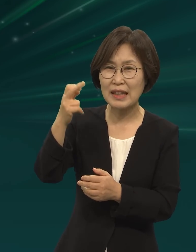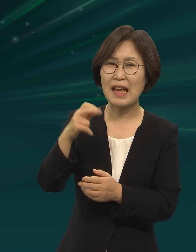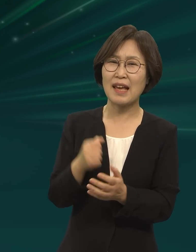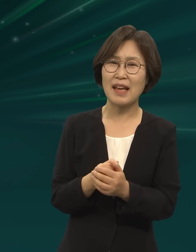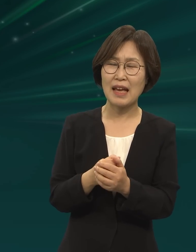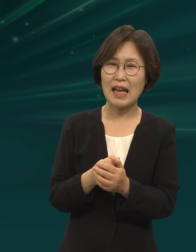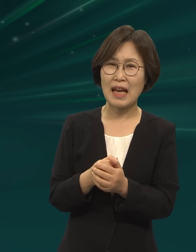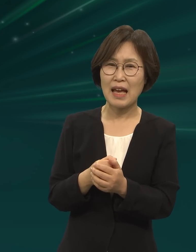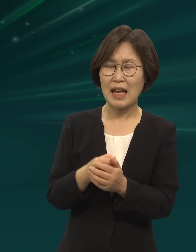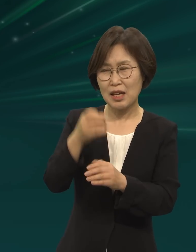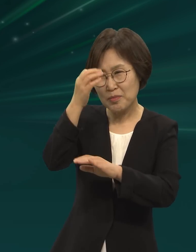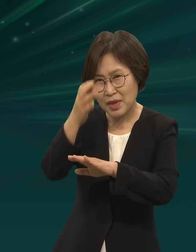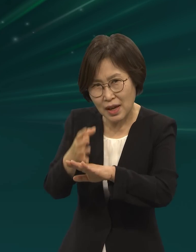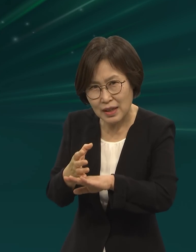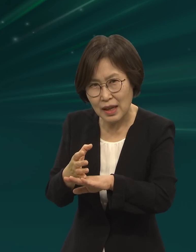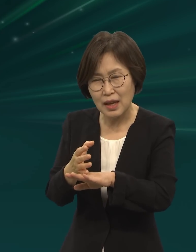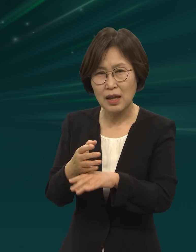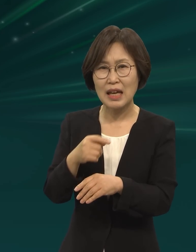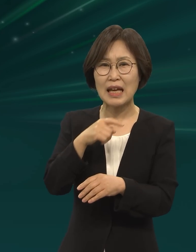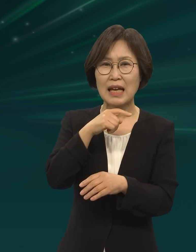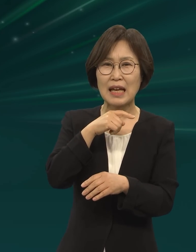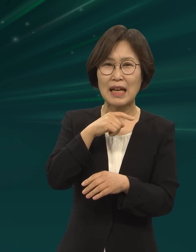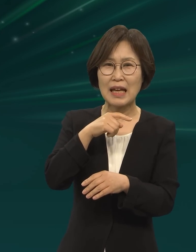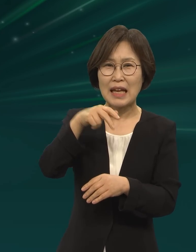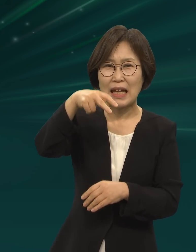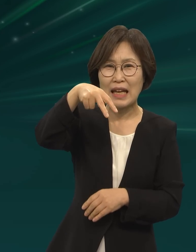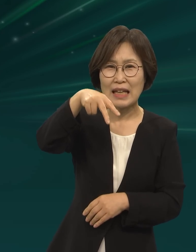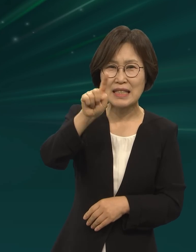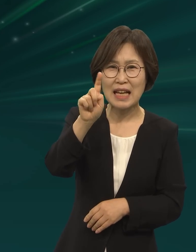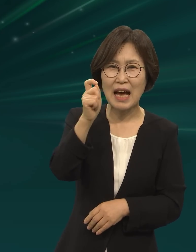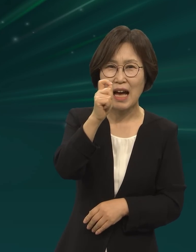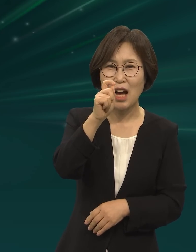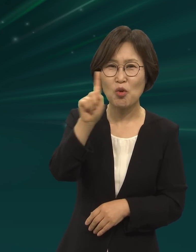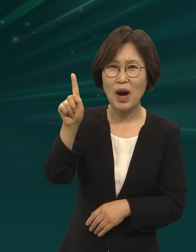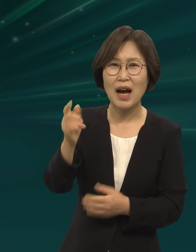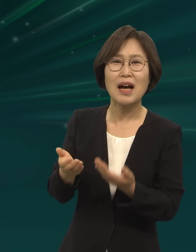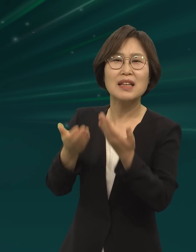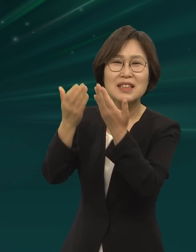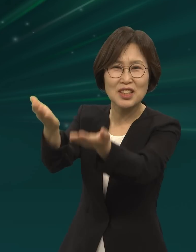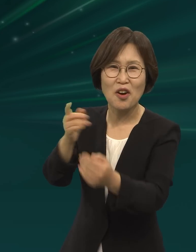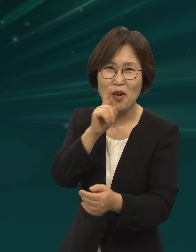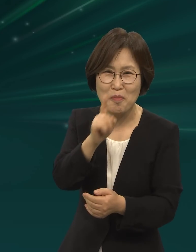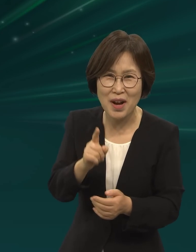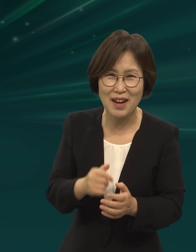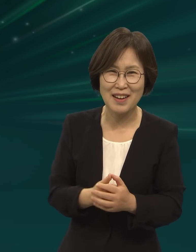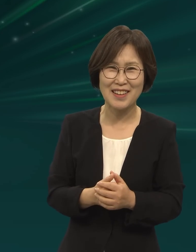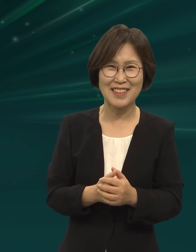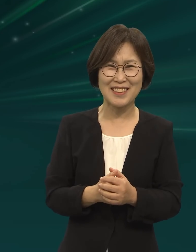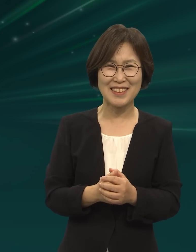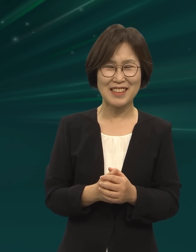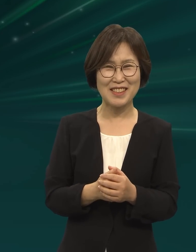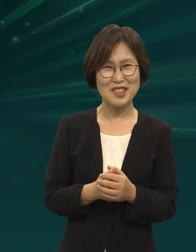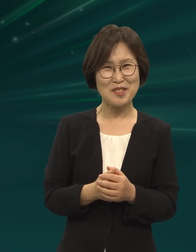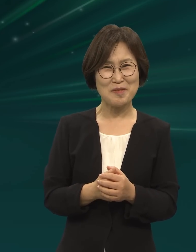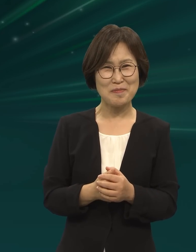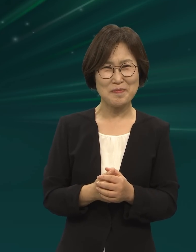이해할 거야. 가서 사과드려도 돼. 사과드리면 돼. 그래서